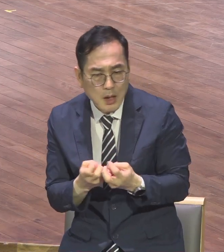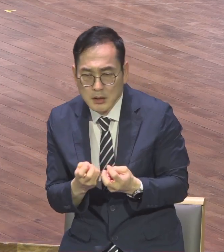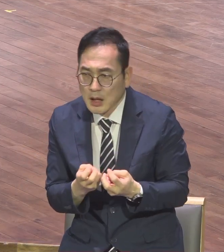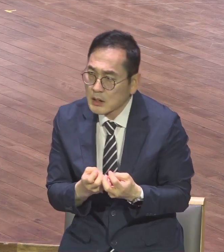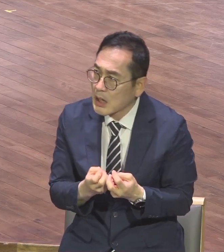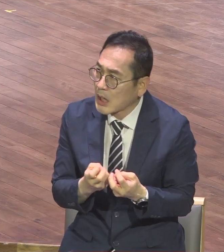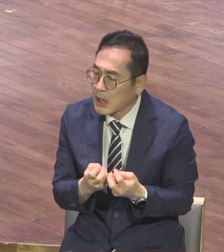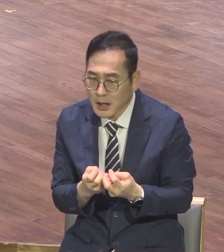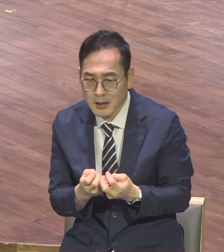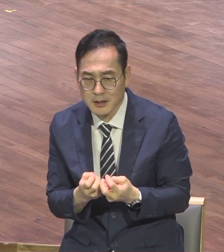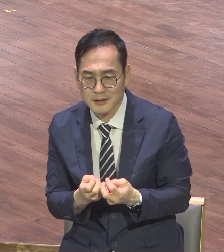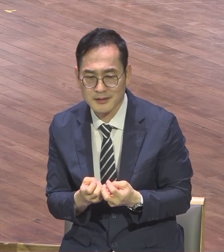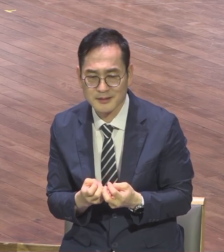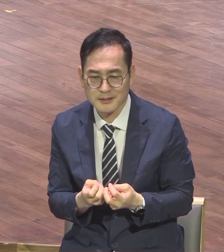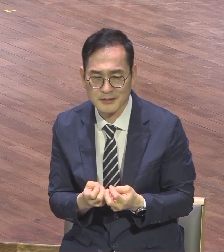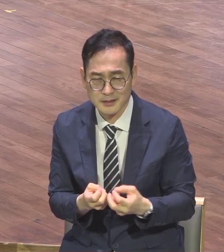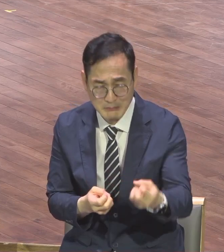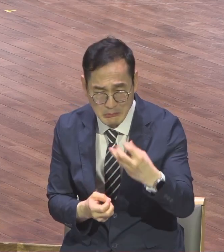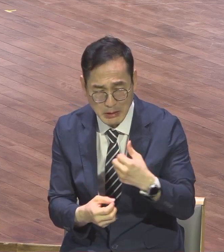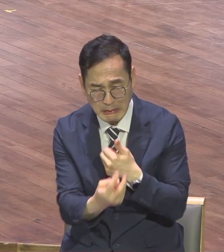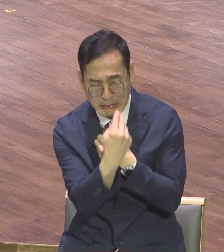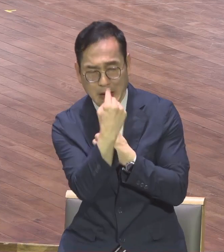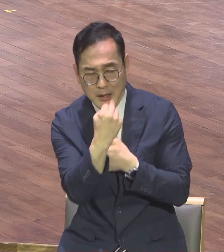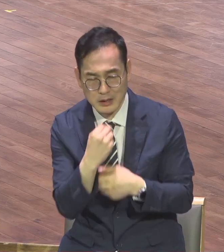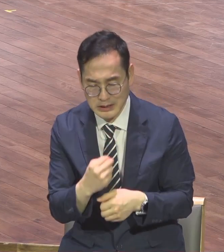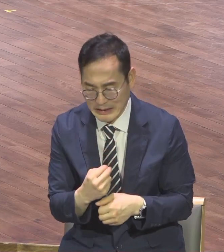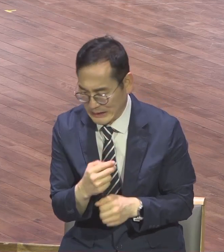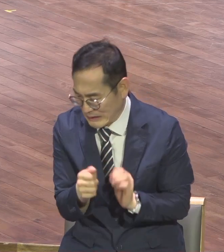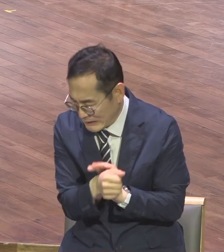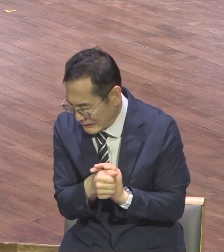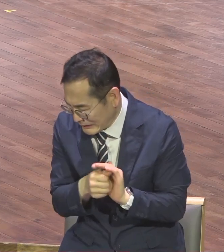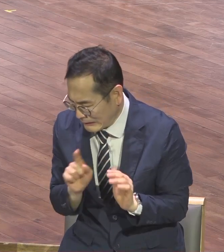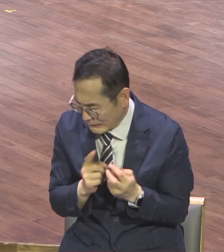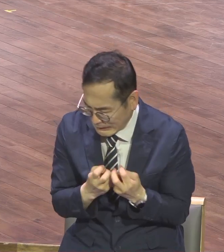하나님 말씀에 관심도 없고 사람 말에만 집중해가